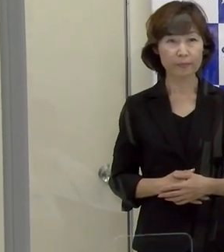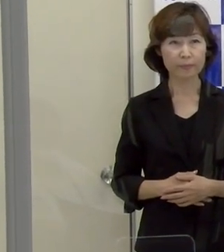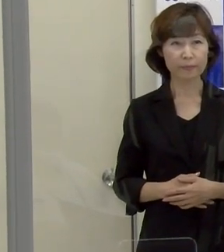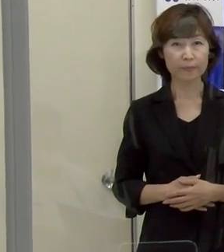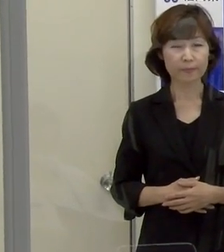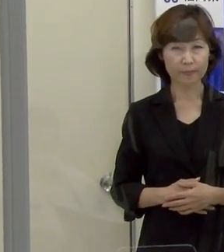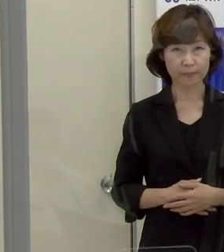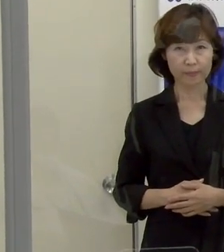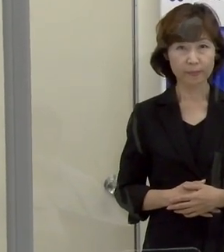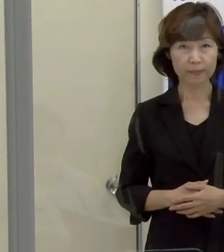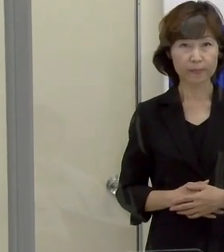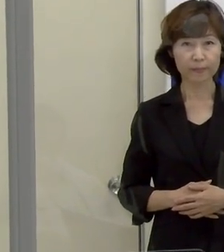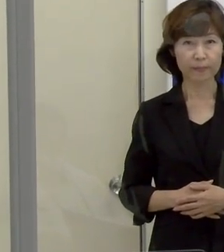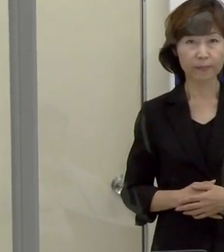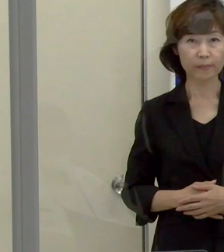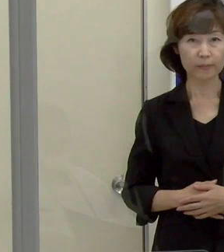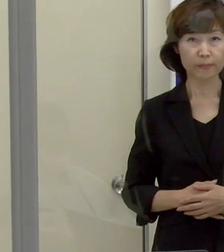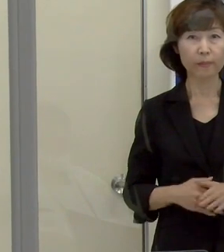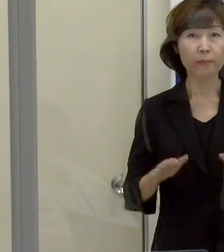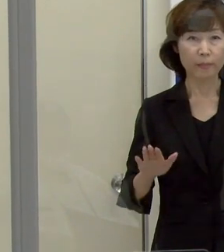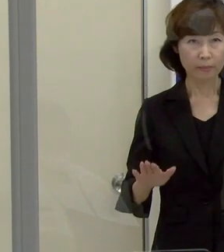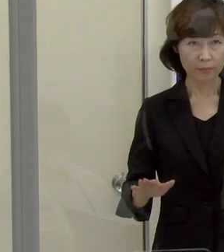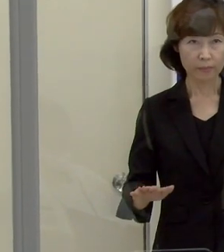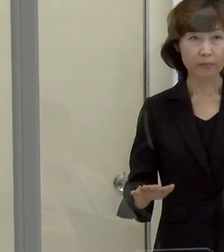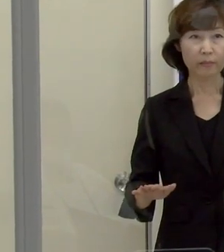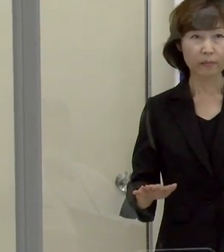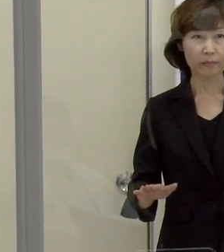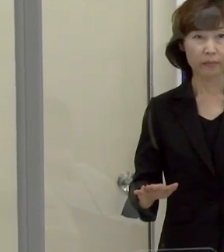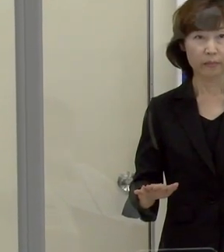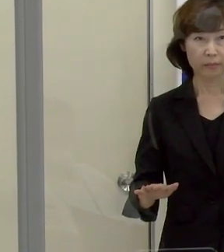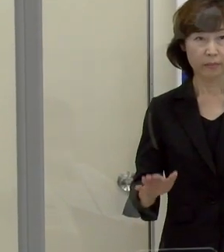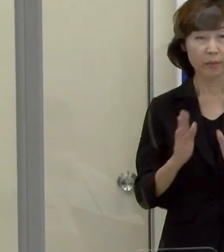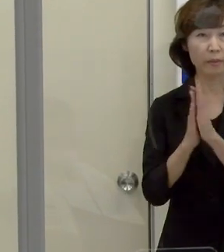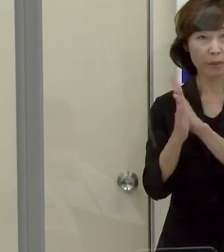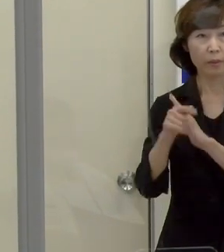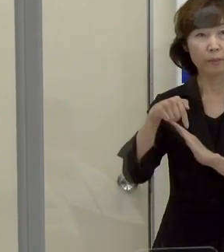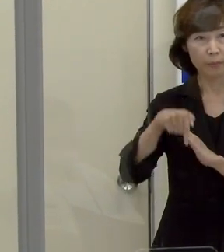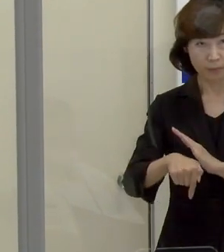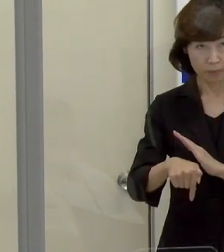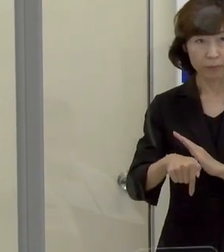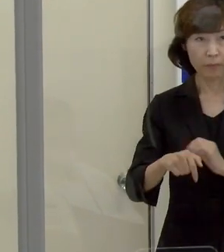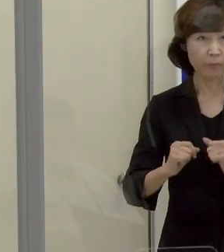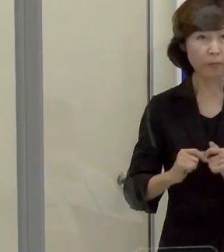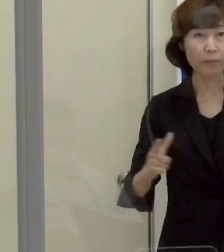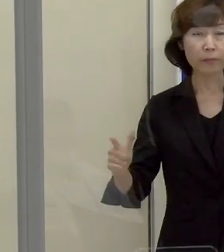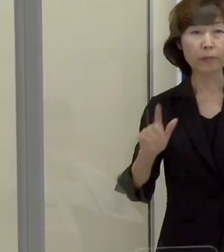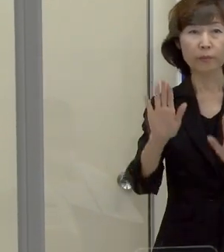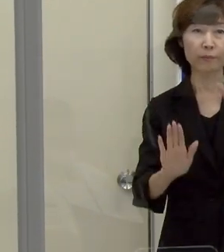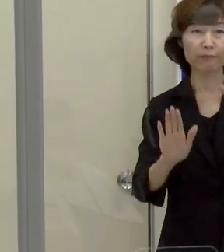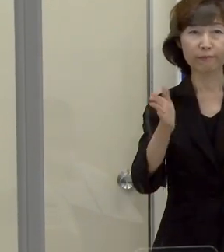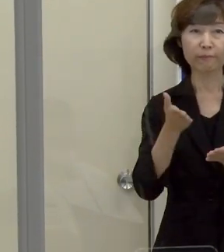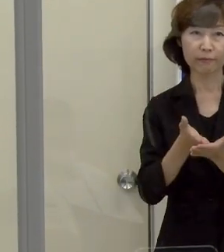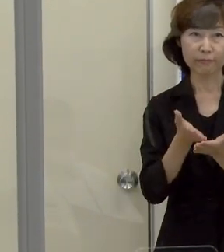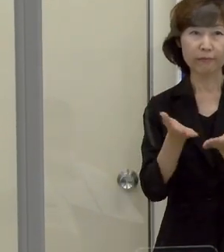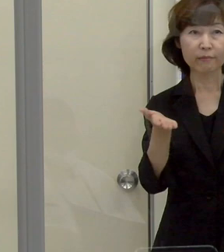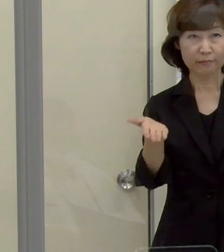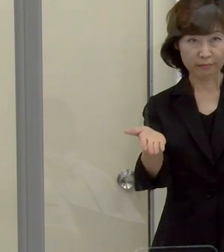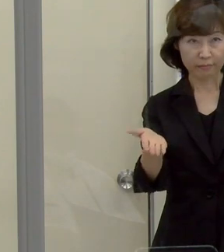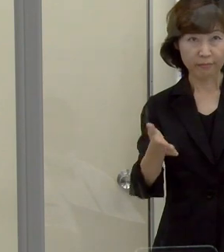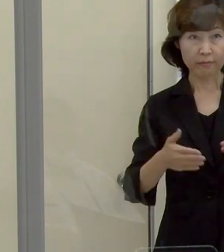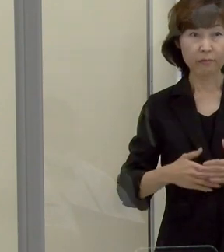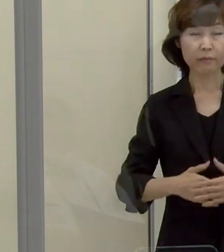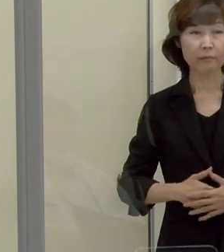まずこの現在のですね本件における感染状況についてご説明をしたいと思い